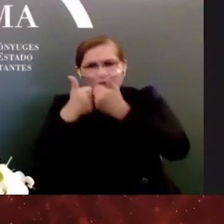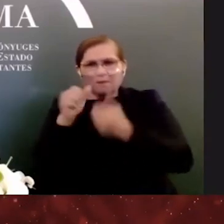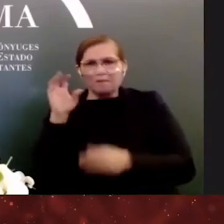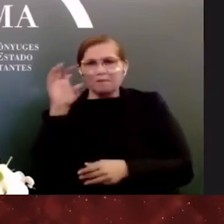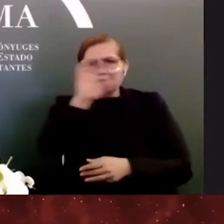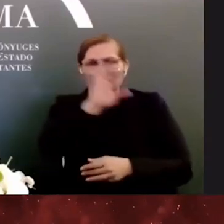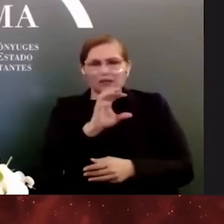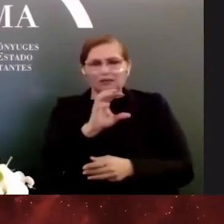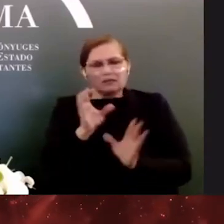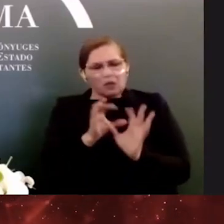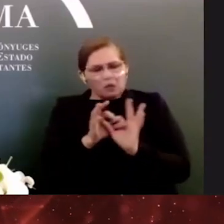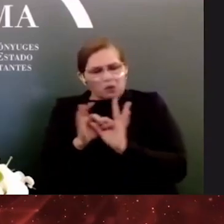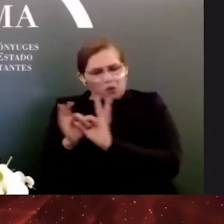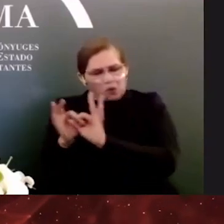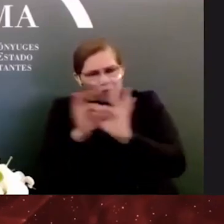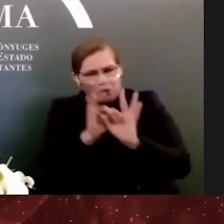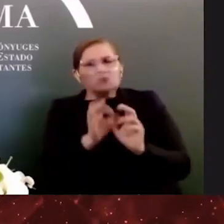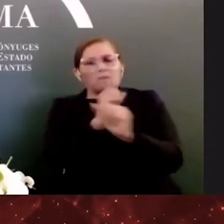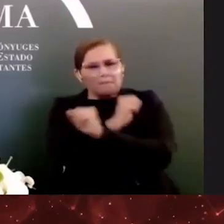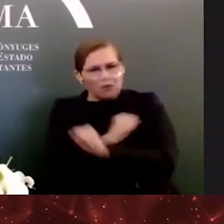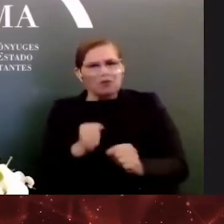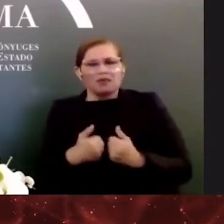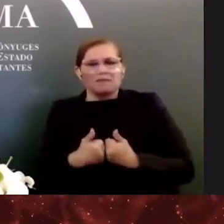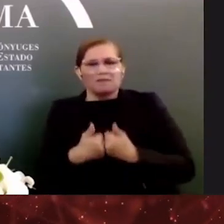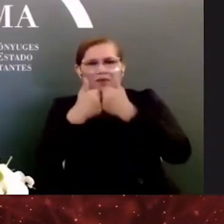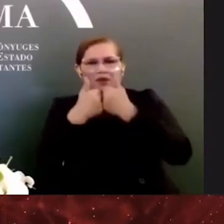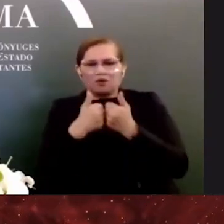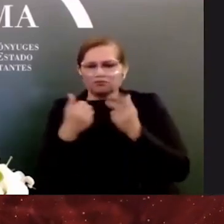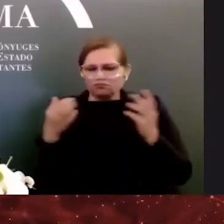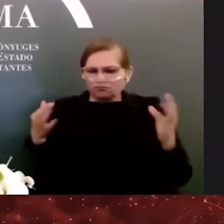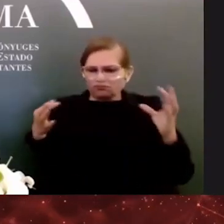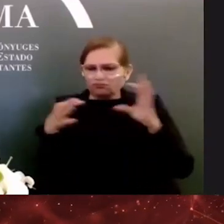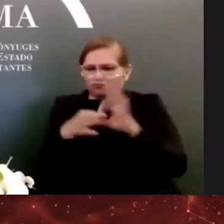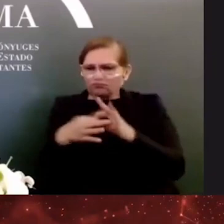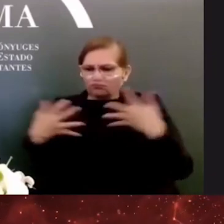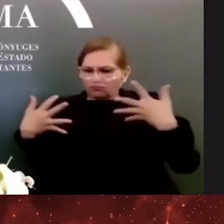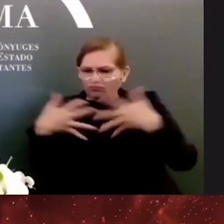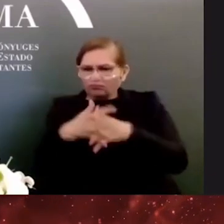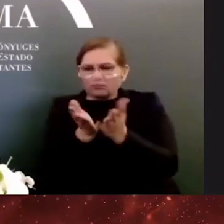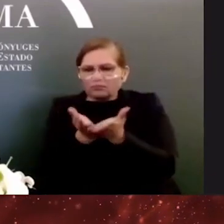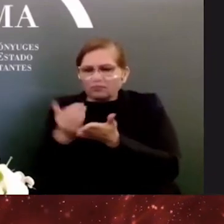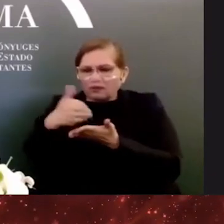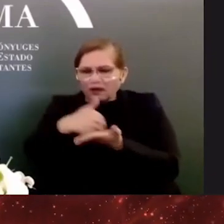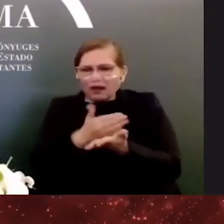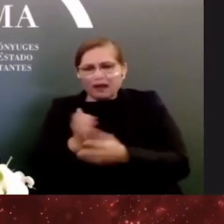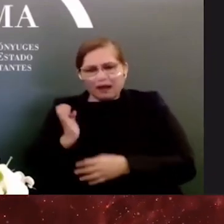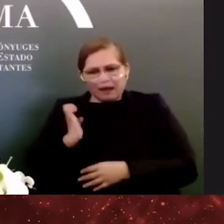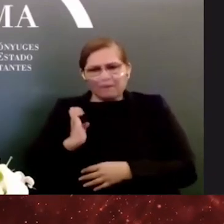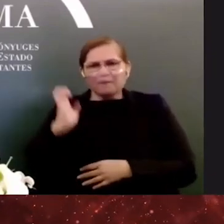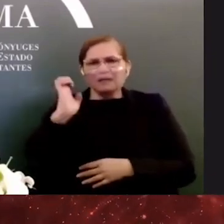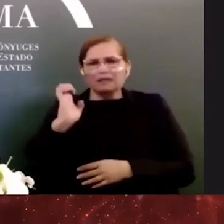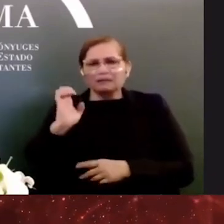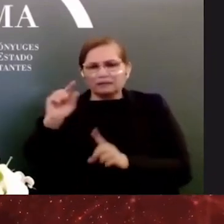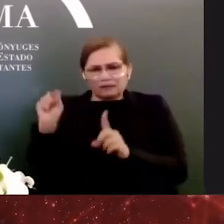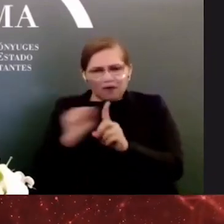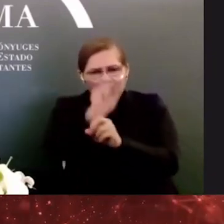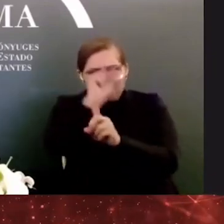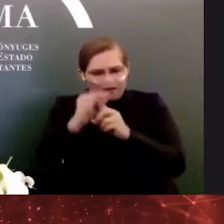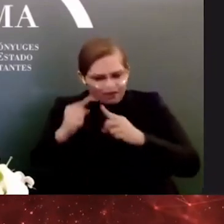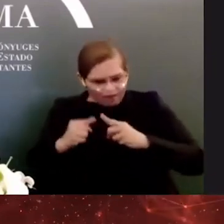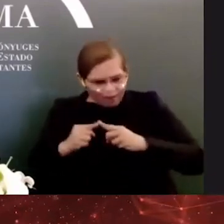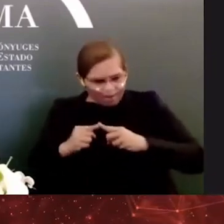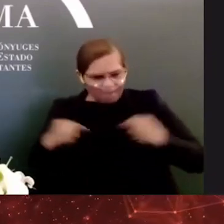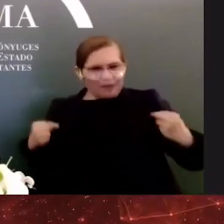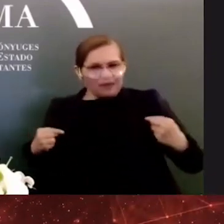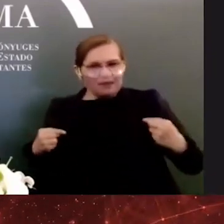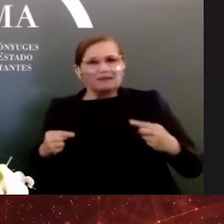países. Juntos podemos más, unidos con solidaridad y esperanza, alcanzaremos nuestras metas